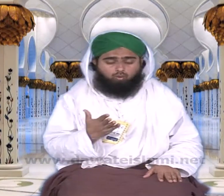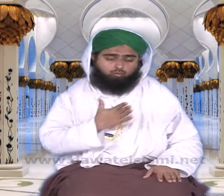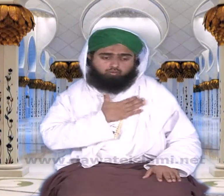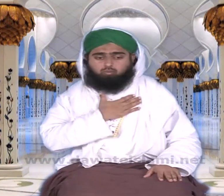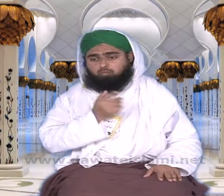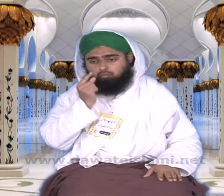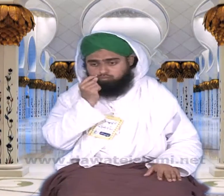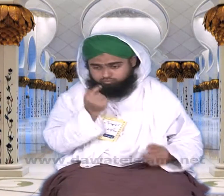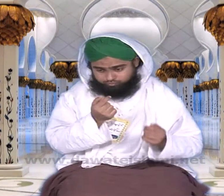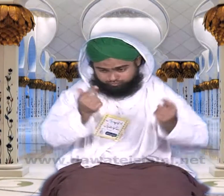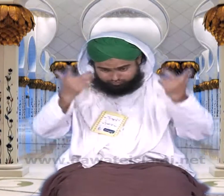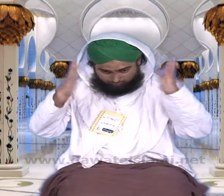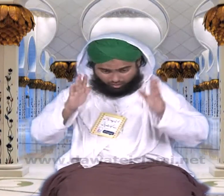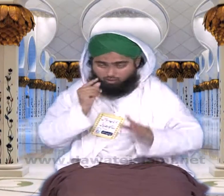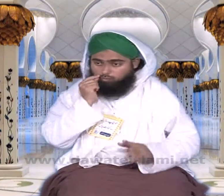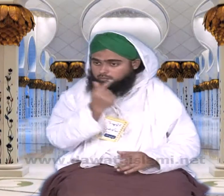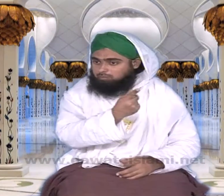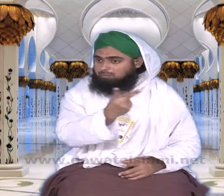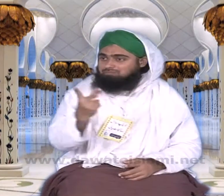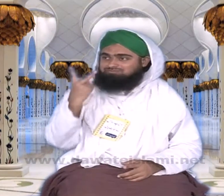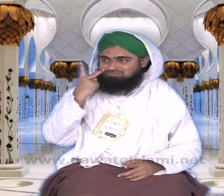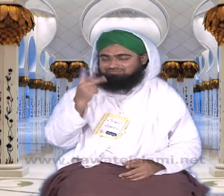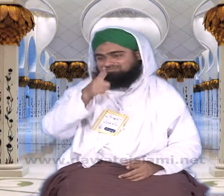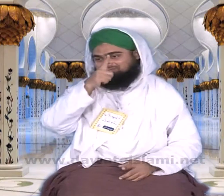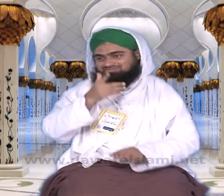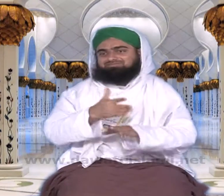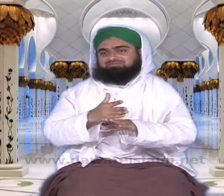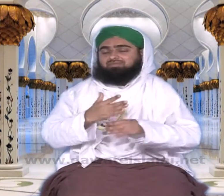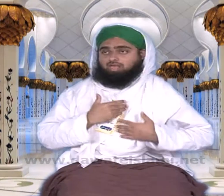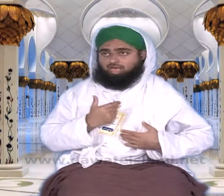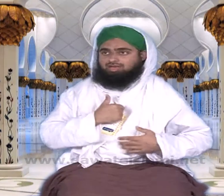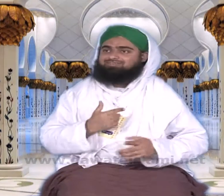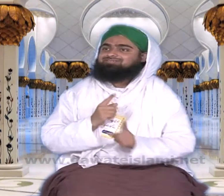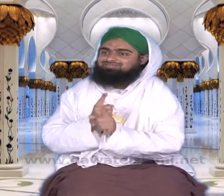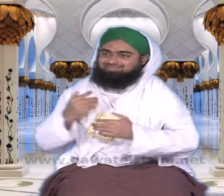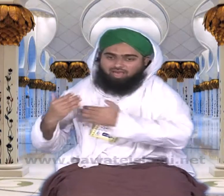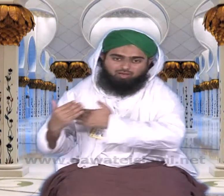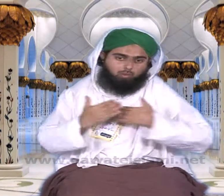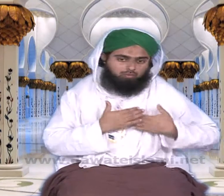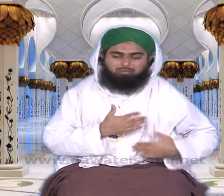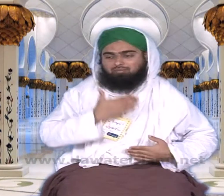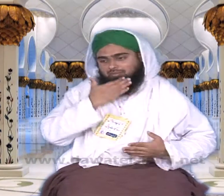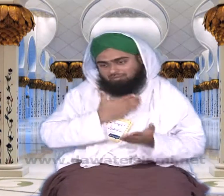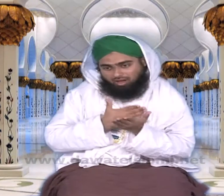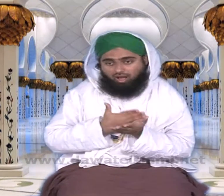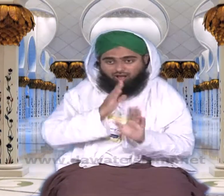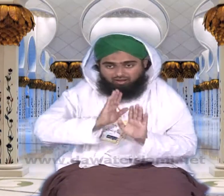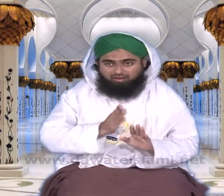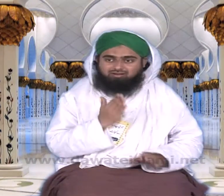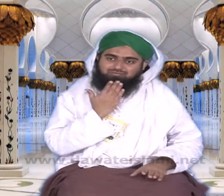مال کی وجہ سے لوگ ان کی عزت بھی کرتے تھے ان کو سیٹھ صاحب سیٹھ صاحب کہہ کر خیر مقدم